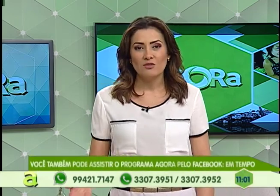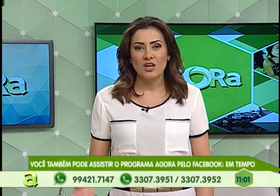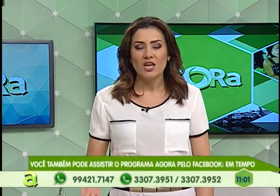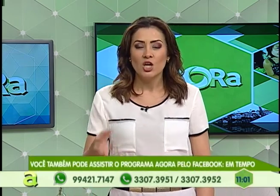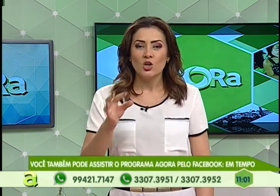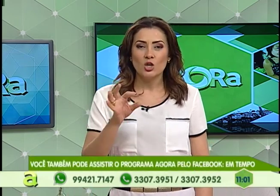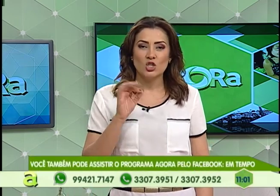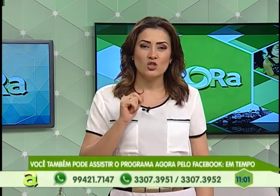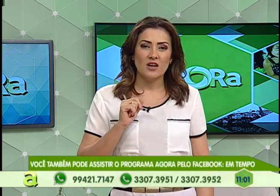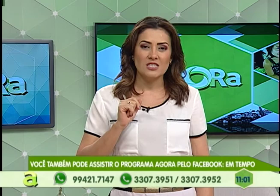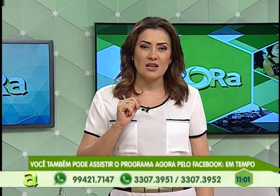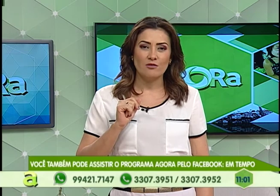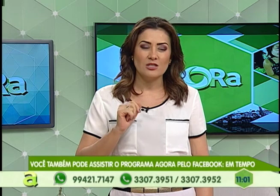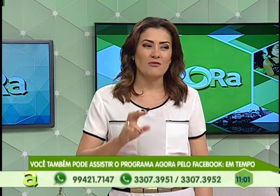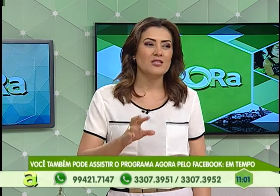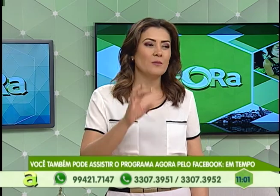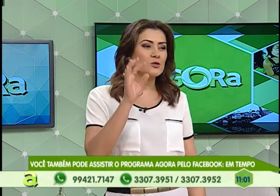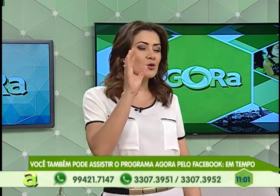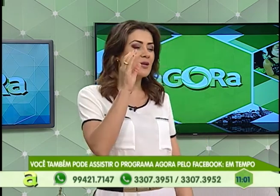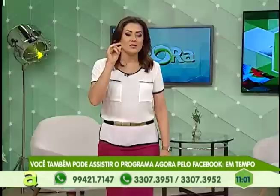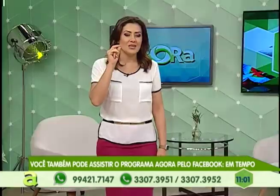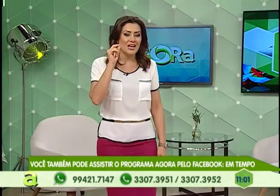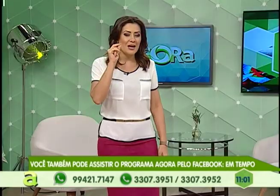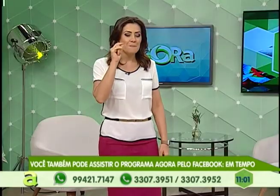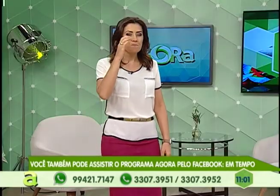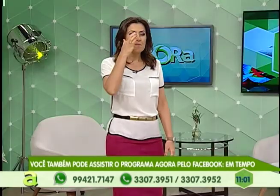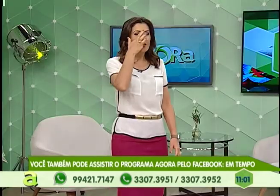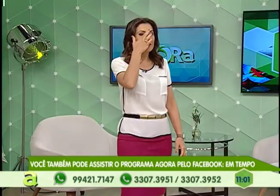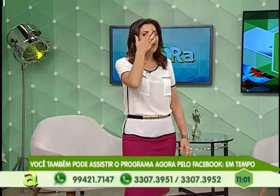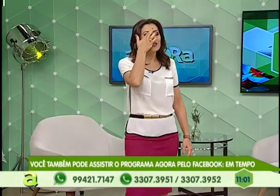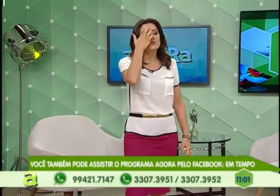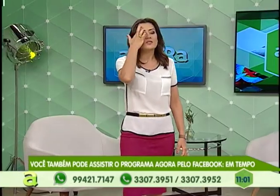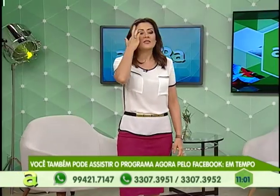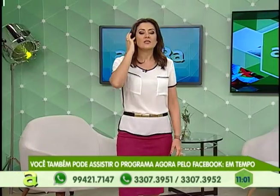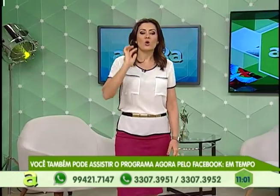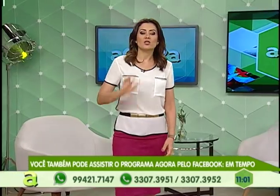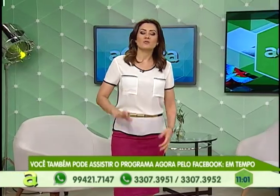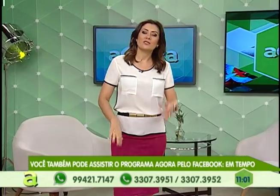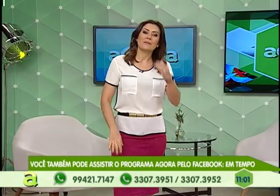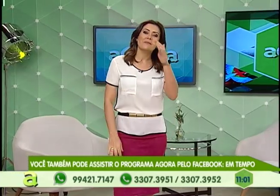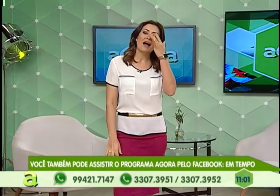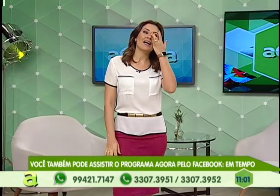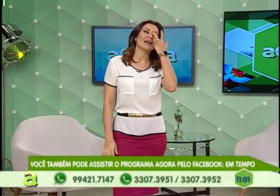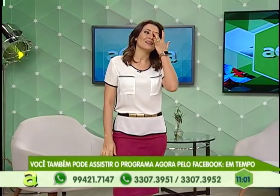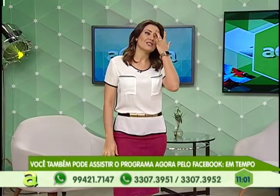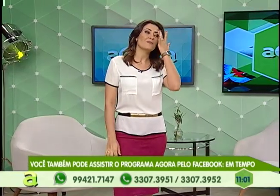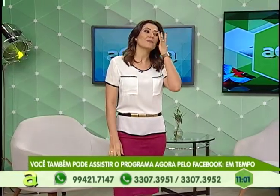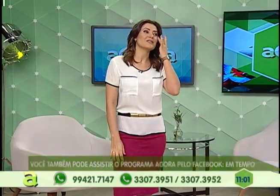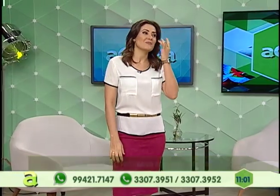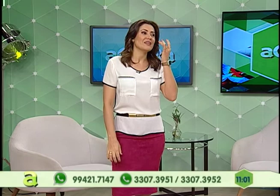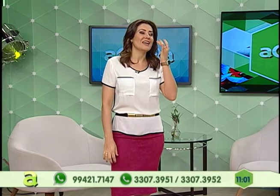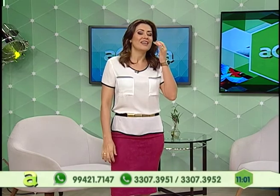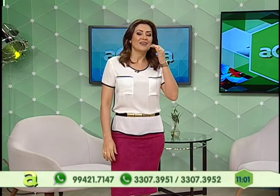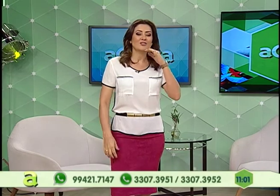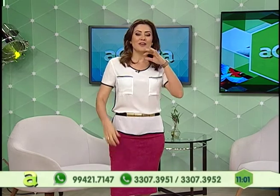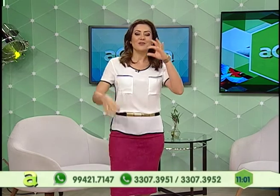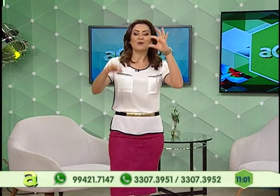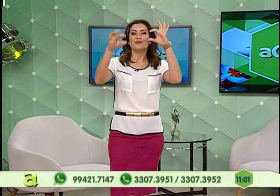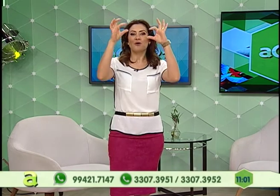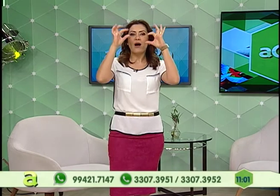vem. E hoje a gente vai ensinar você a fazer uma sobrancelha. Aquela sobrancelha assim, eu gosto da sobrancelha bem marcada, né? Já deu pra perceber, né? Que de vez em quando vem igual